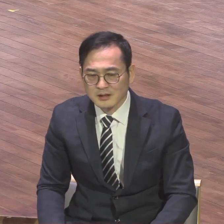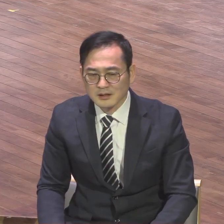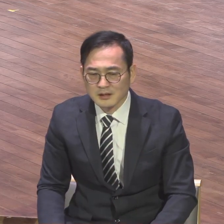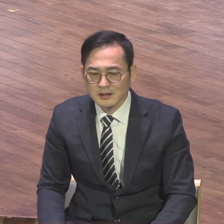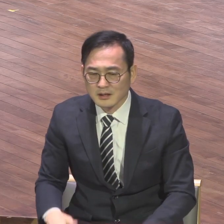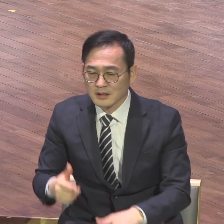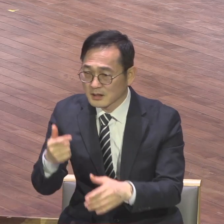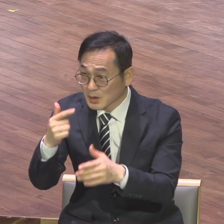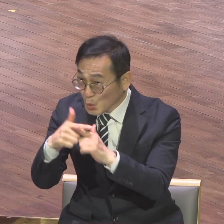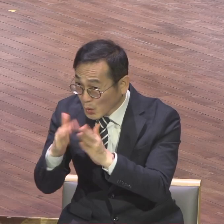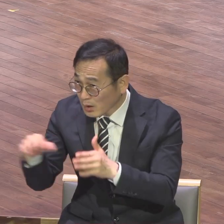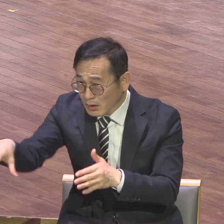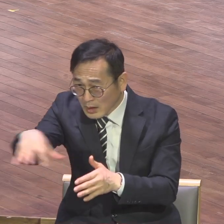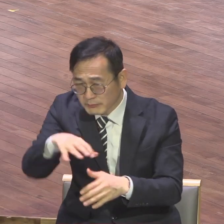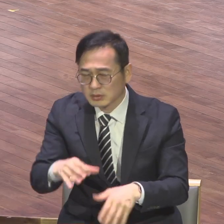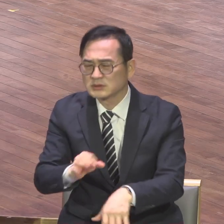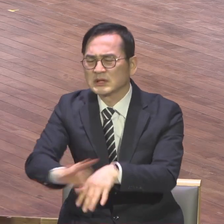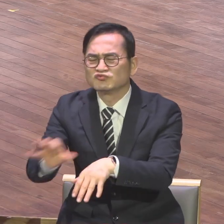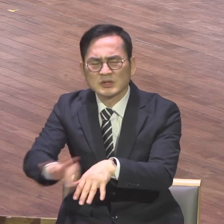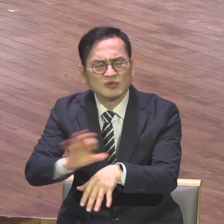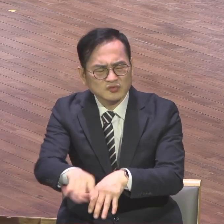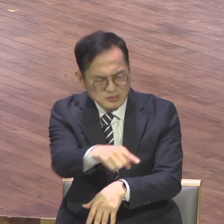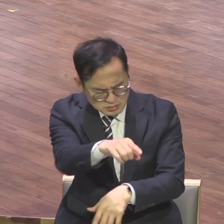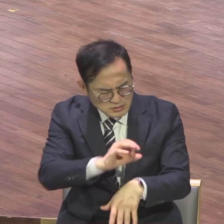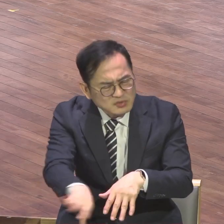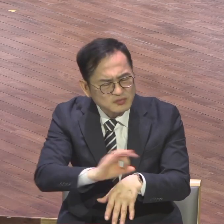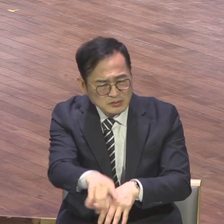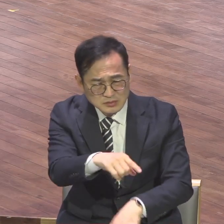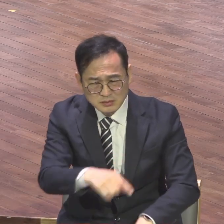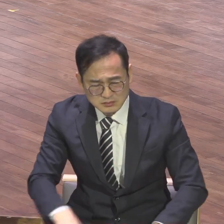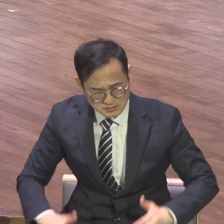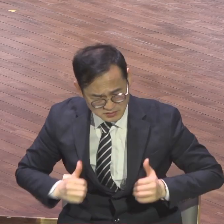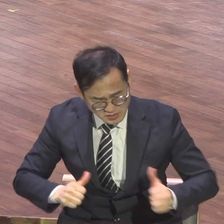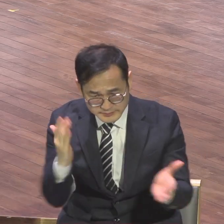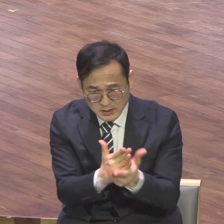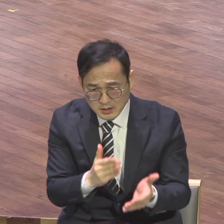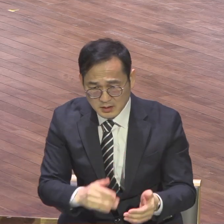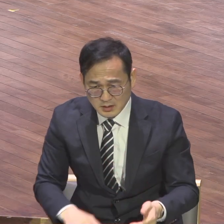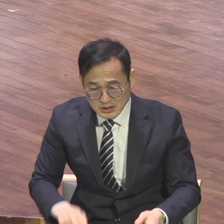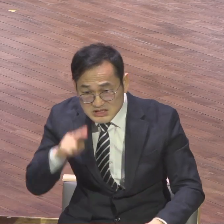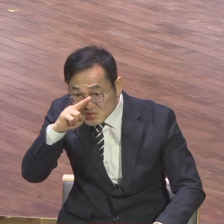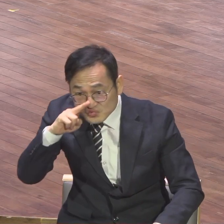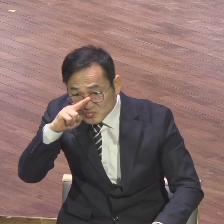알겠어요? 내가 다 듣고 있다니까요. 헌신도 마음대로 못해요.